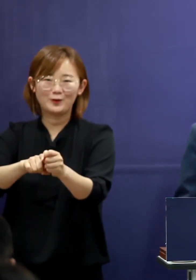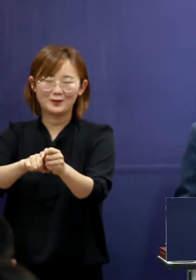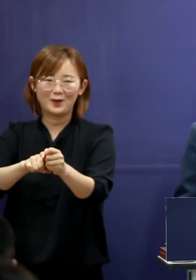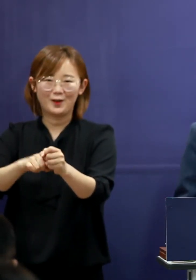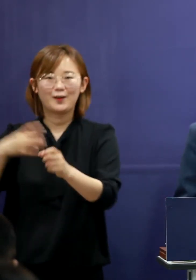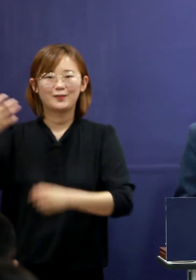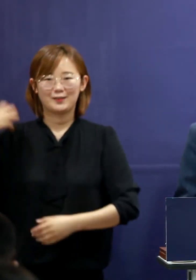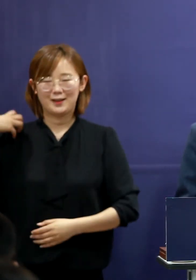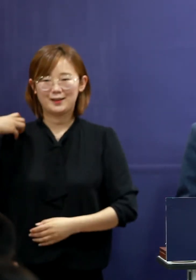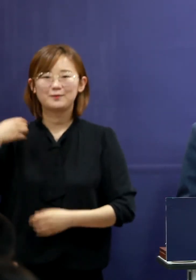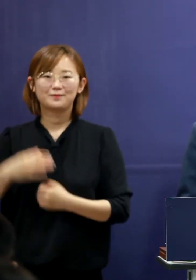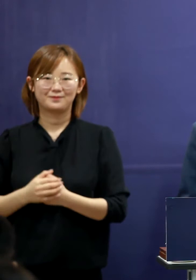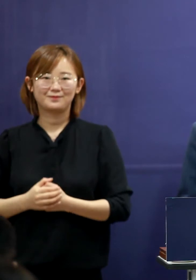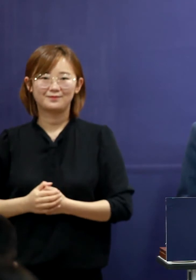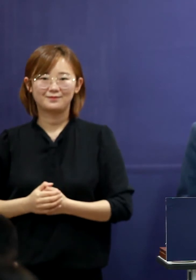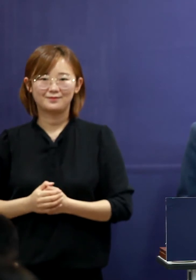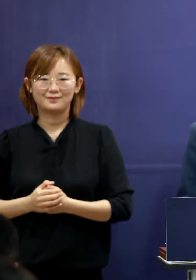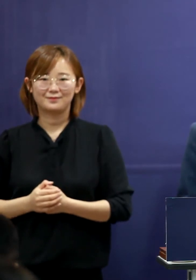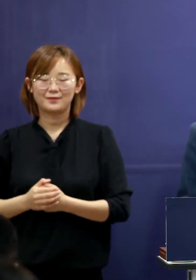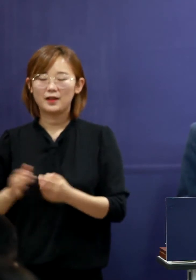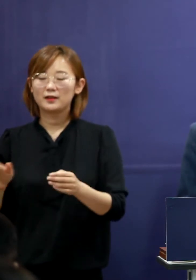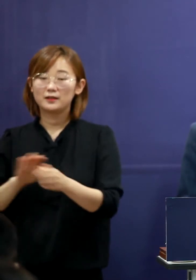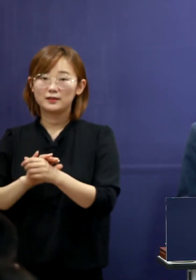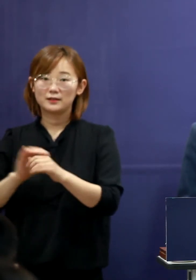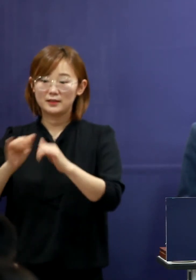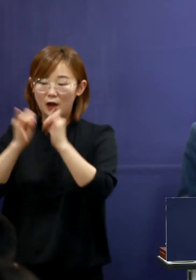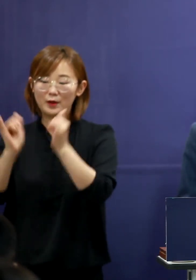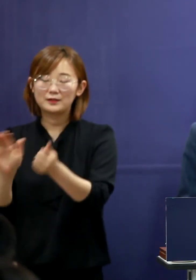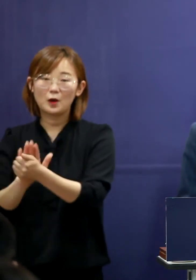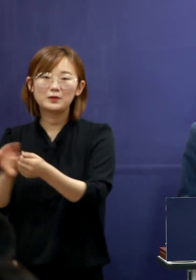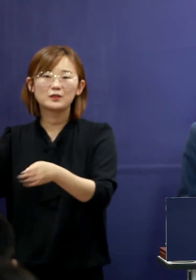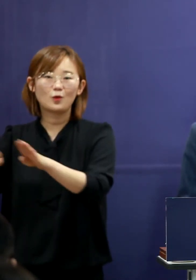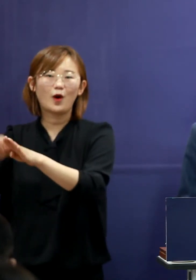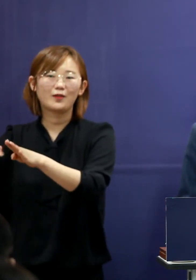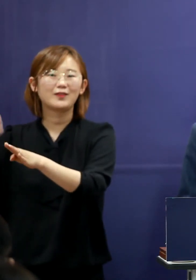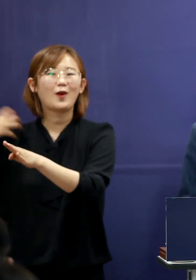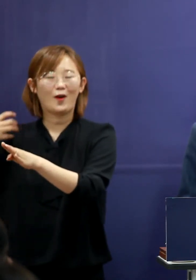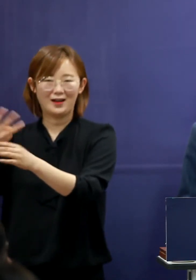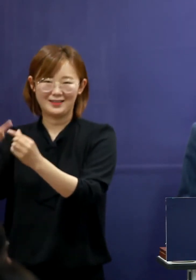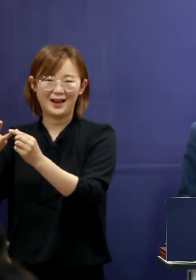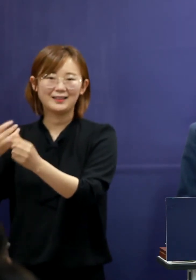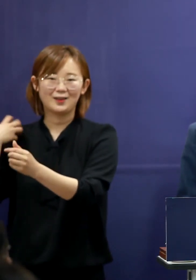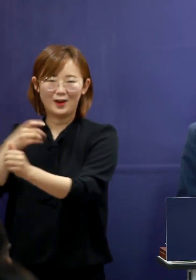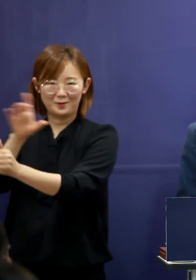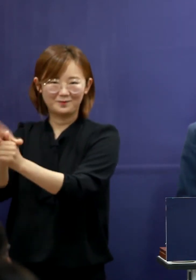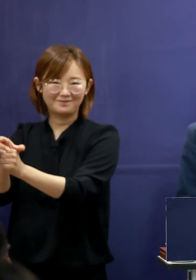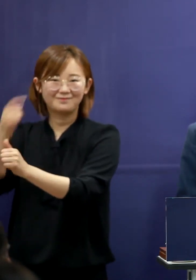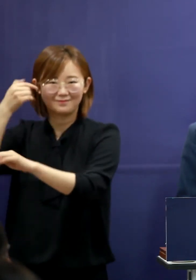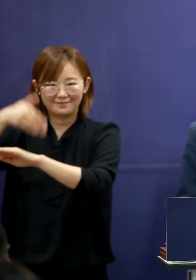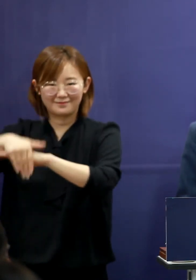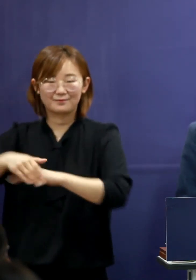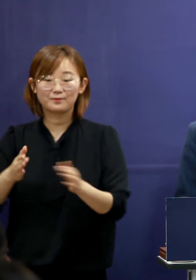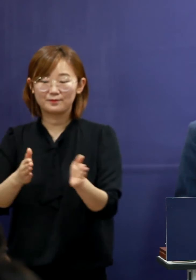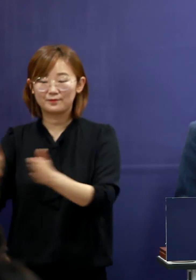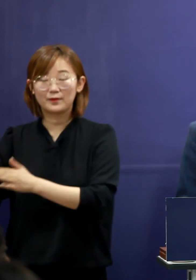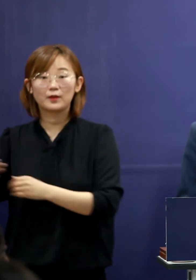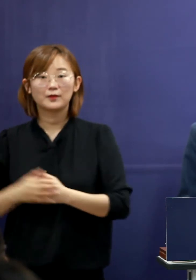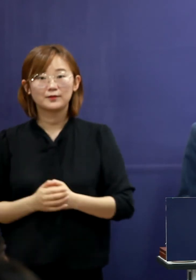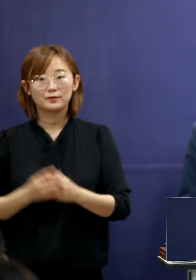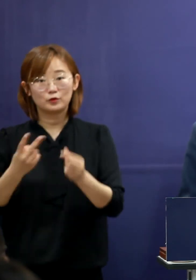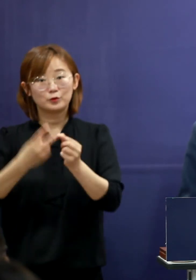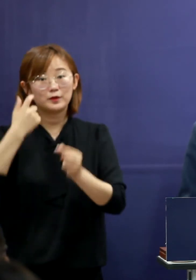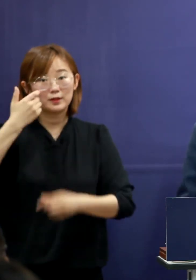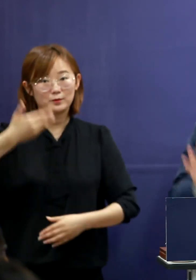될 것 같고요. 두 번째 질문하신 것은 이제 우리 그 IC 나들목 있지 않습니까?